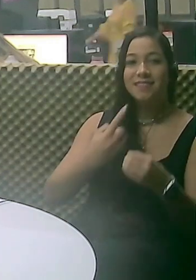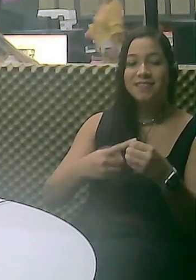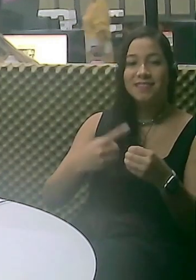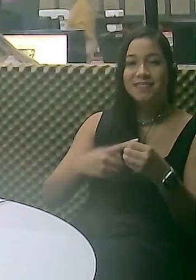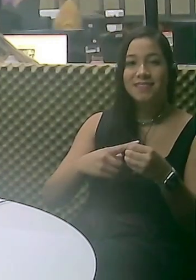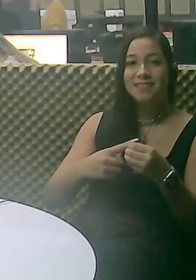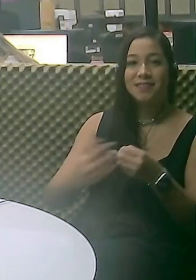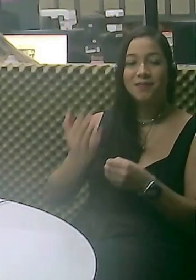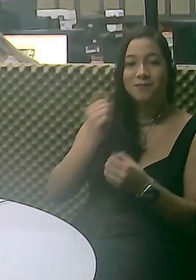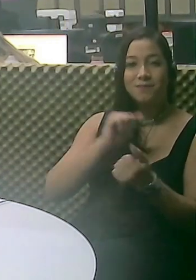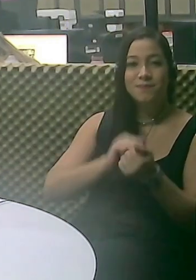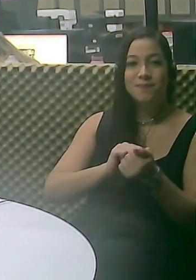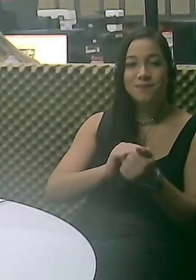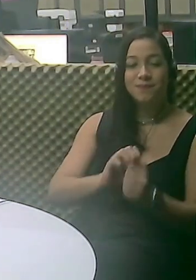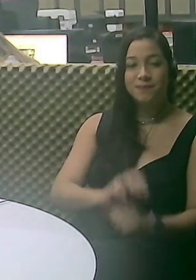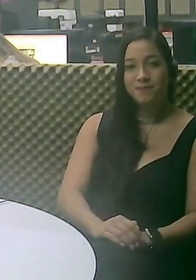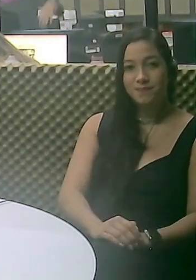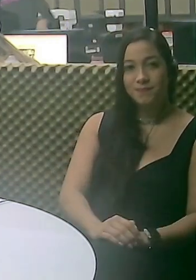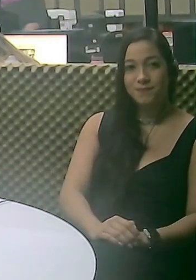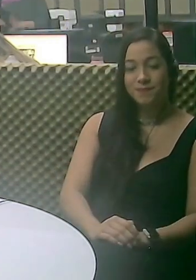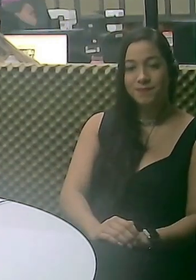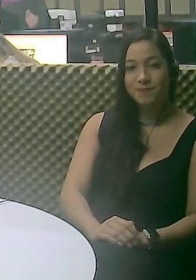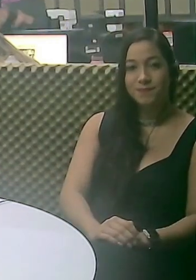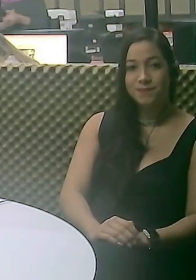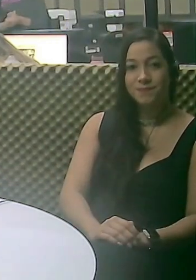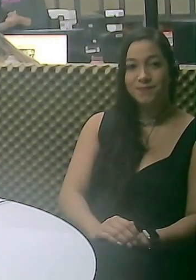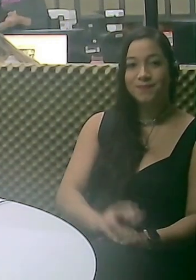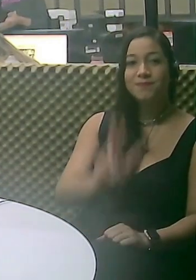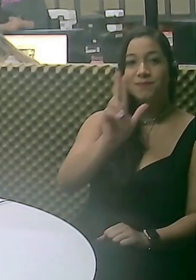Nossa Cidade. Vem com a gente!